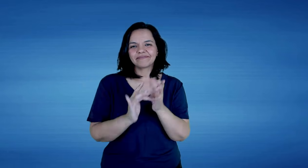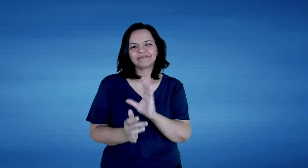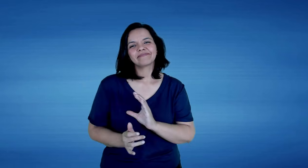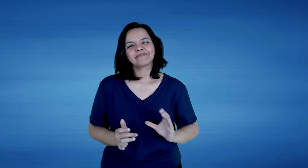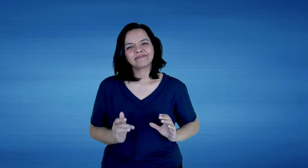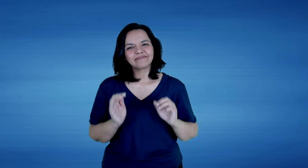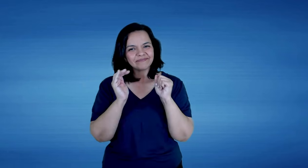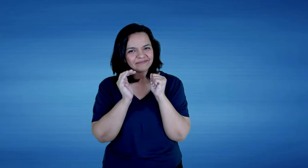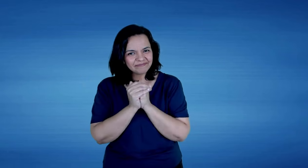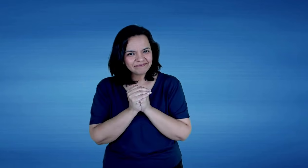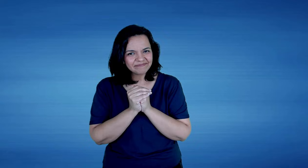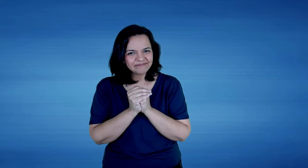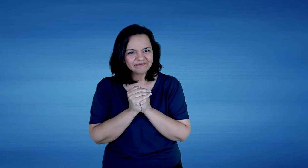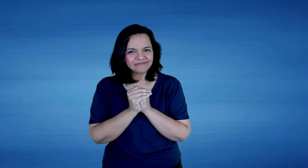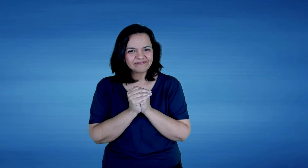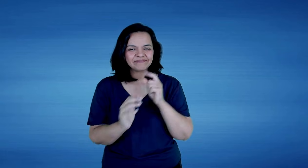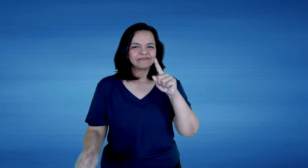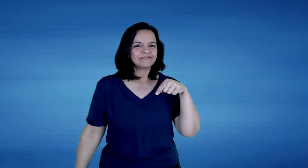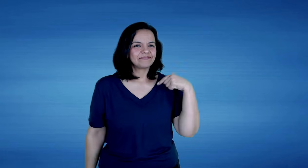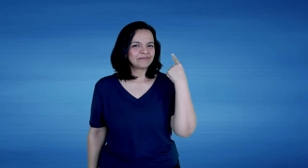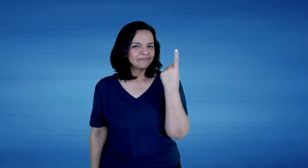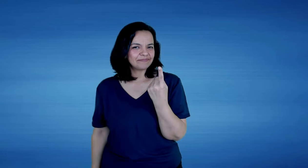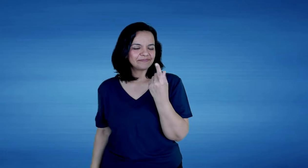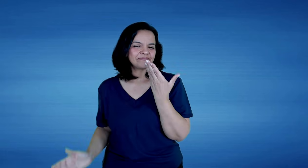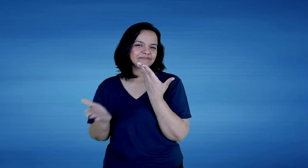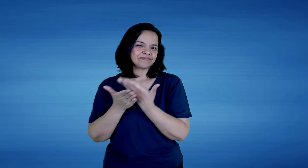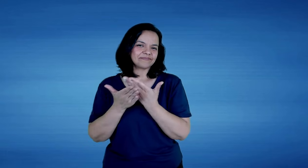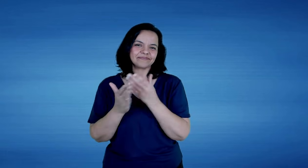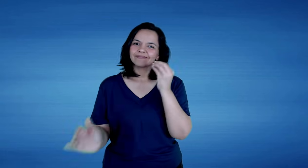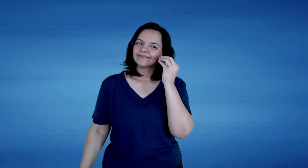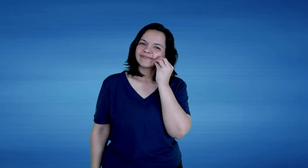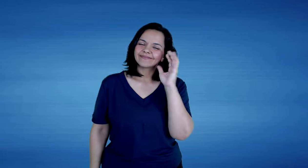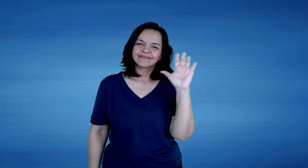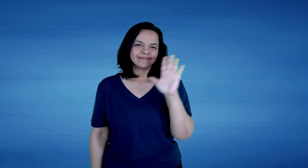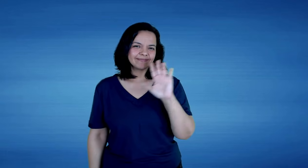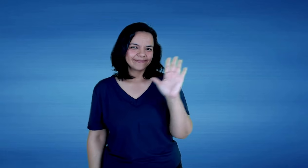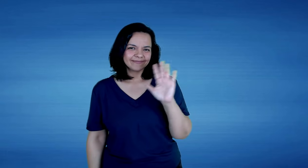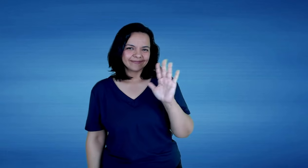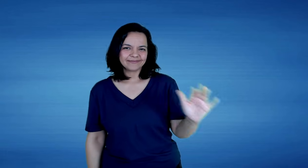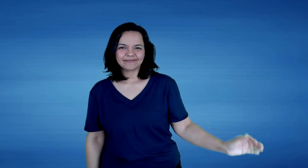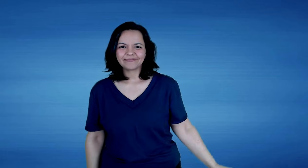Em nome de Jesus Cristo, amém. Até a próxima aula. Tchau, tchau.